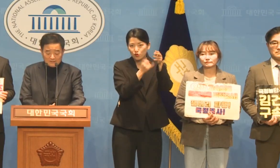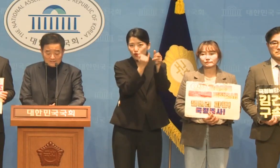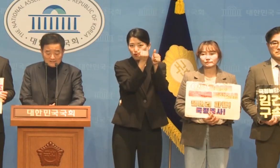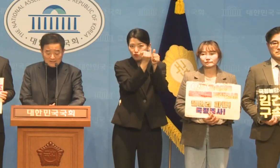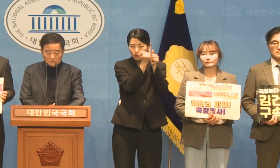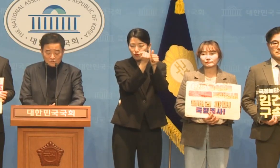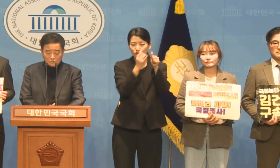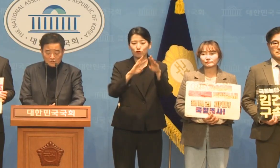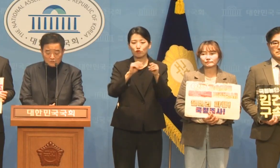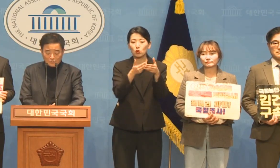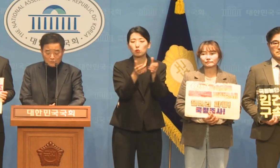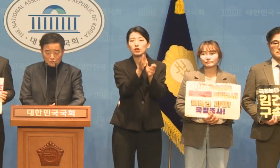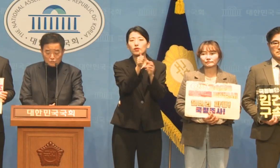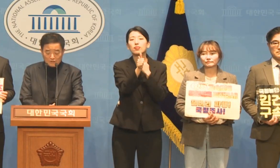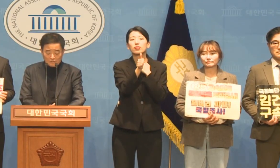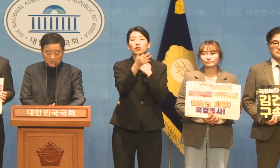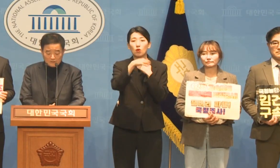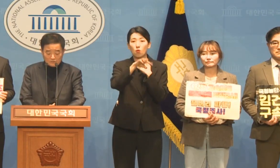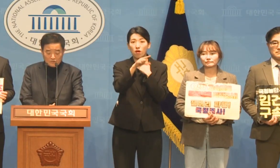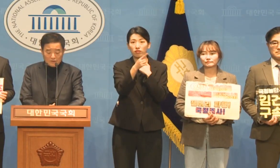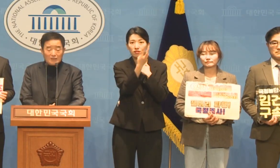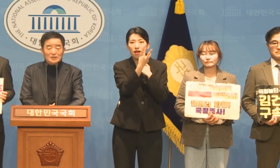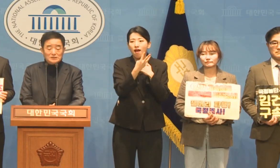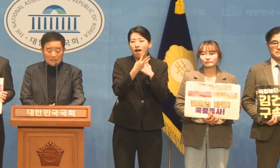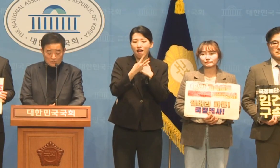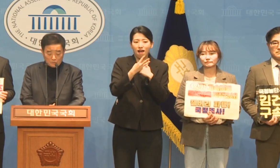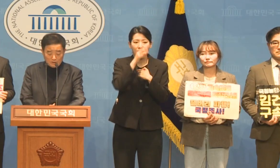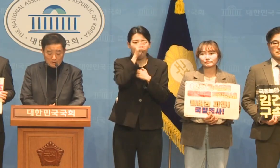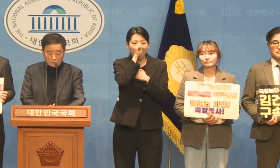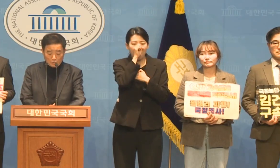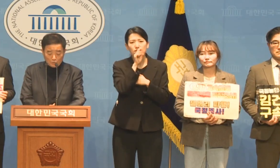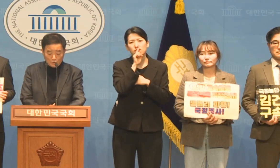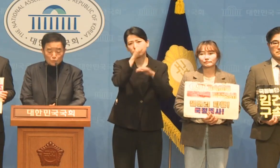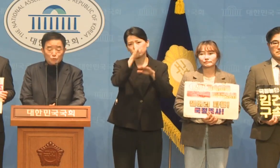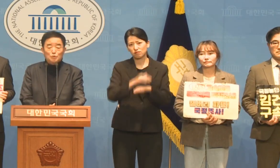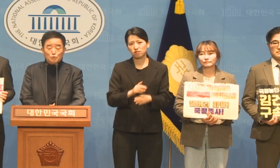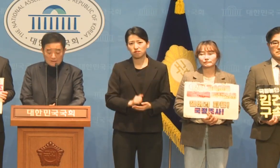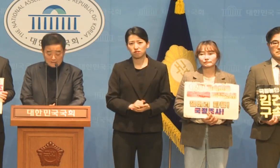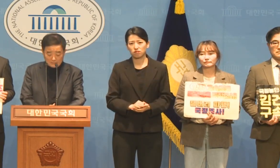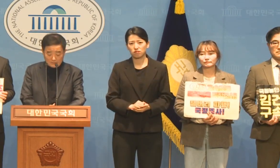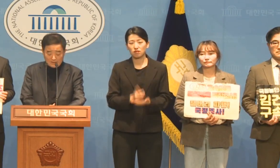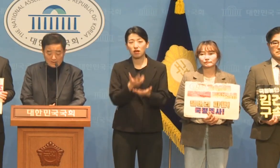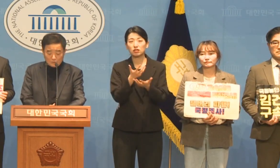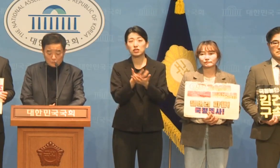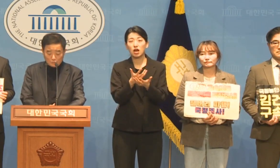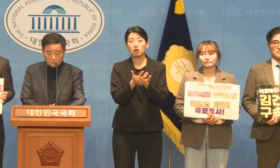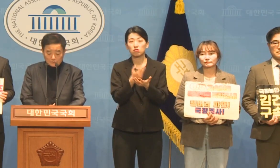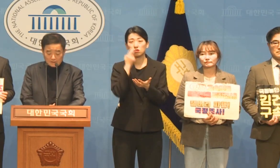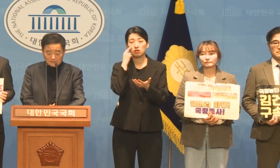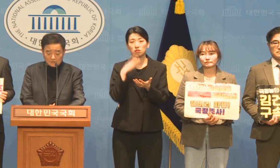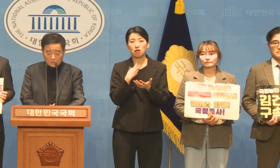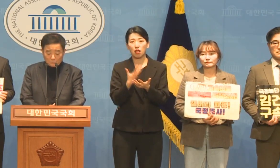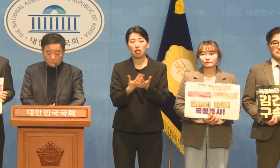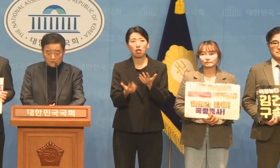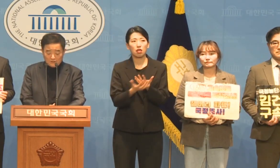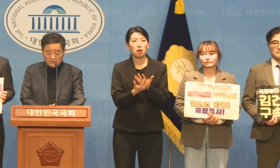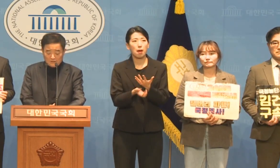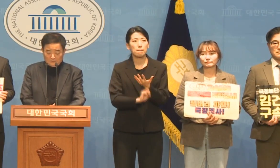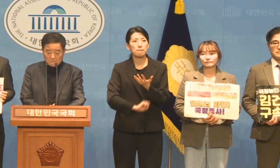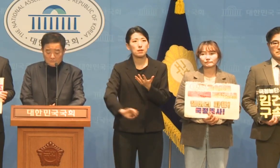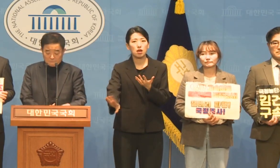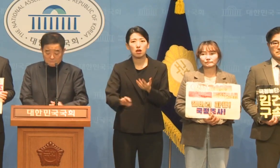결과 타당성 조사 용역을 수행하는 과정에서 자료를 고의로 누락하거나 용역사가 제대로